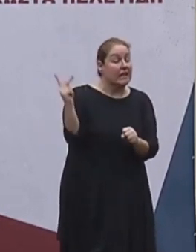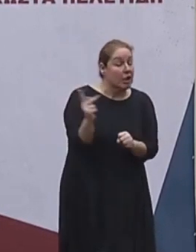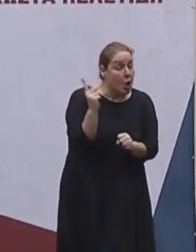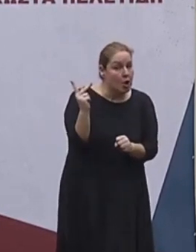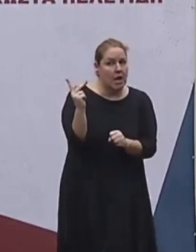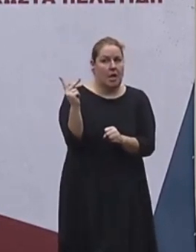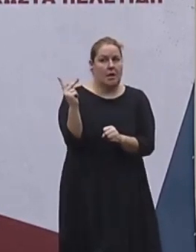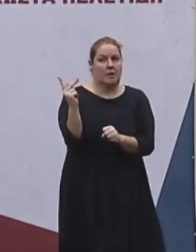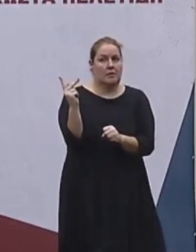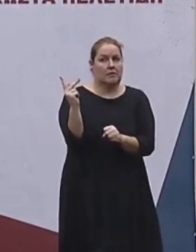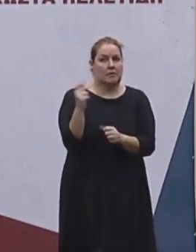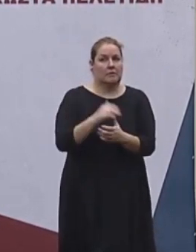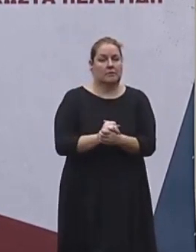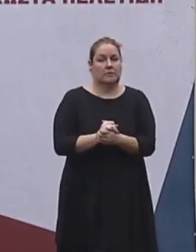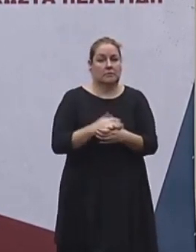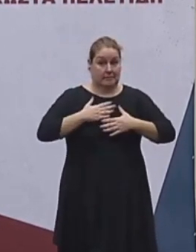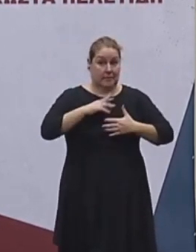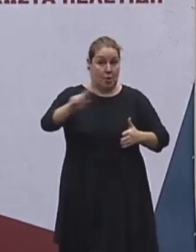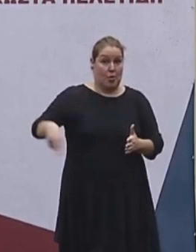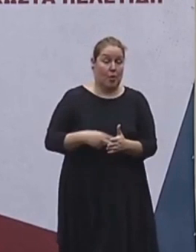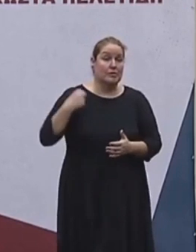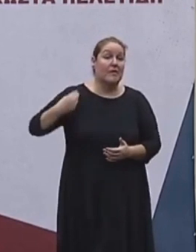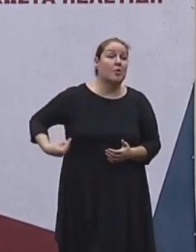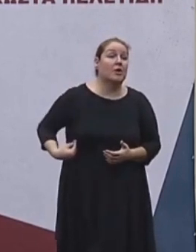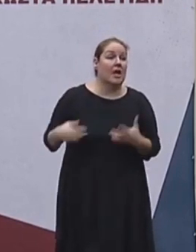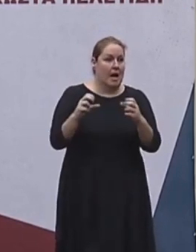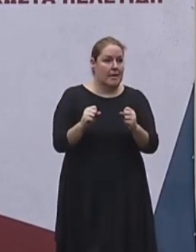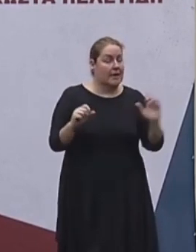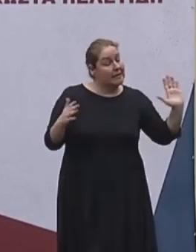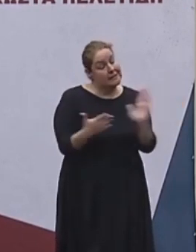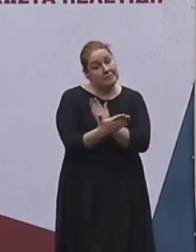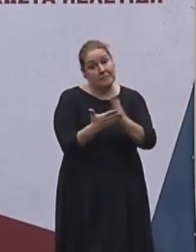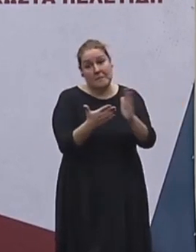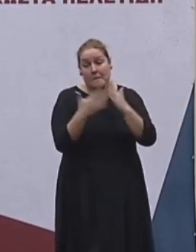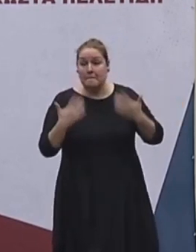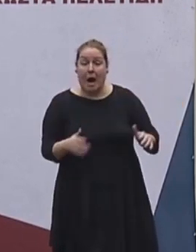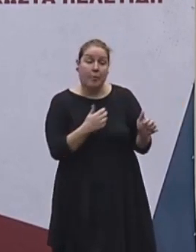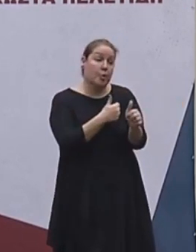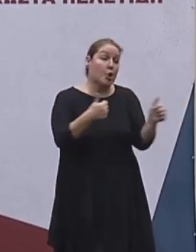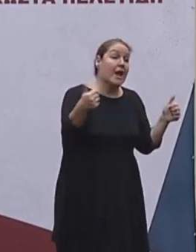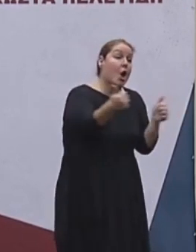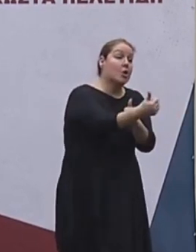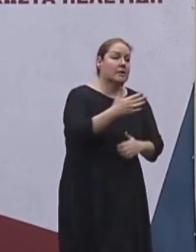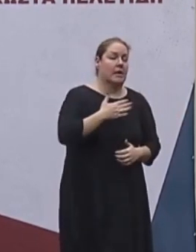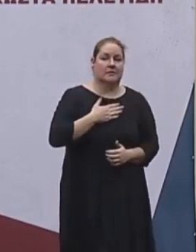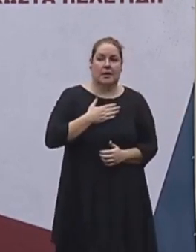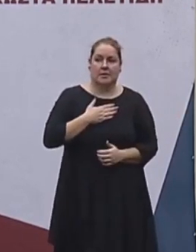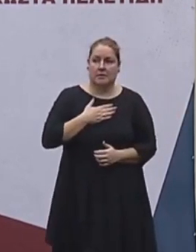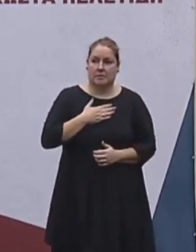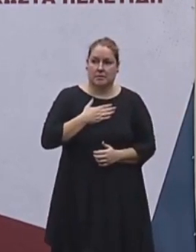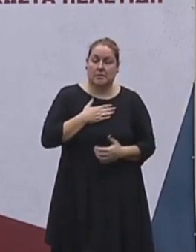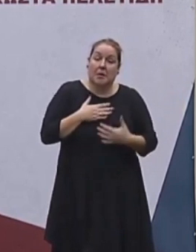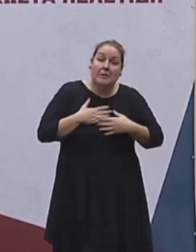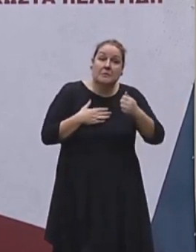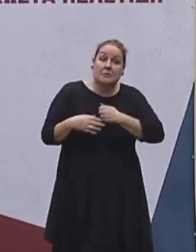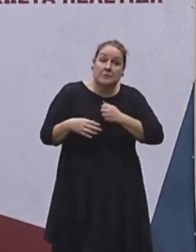κοινωνία. Σαν Δημοτική Αρχή, ξεκαθαρίσαμε εξοχής τις προτεραιότητές μας. Θεωρούμε